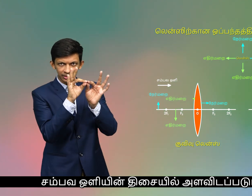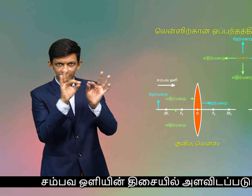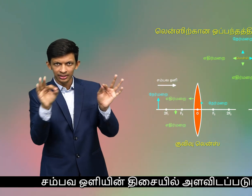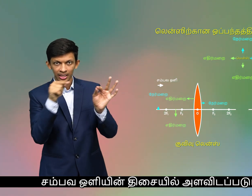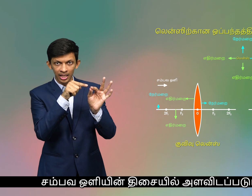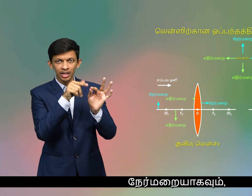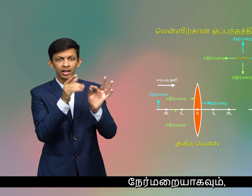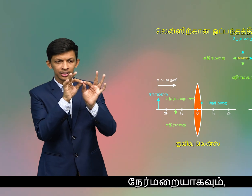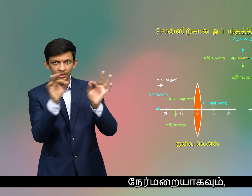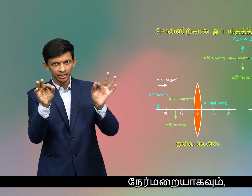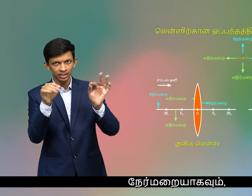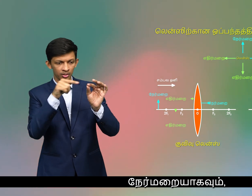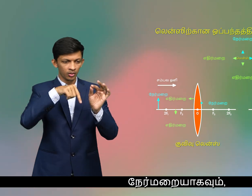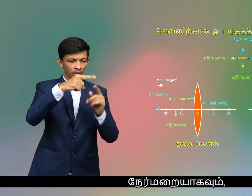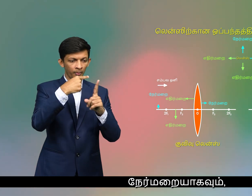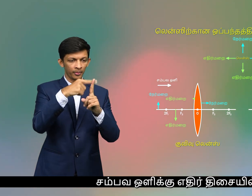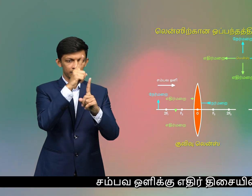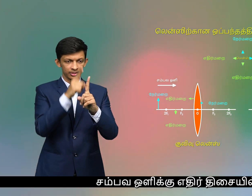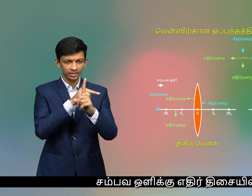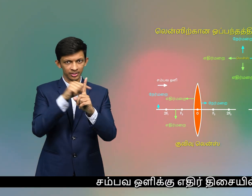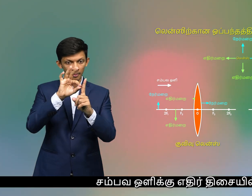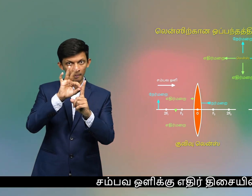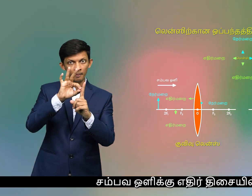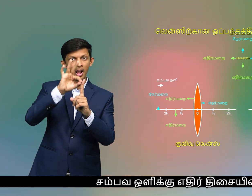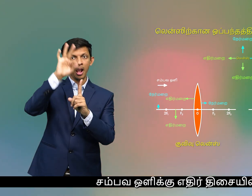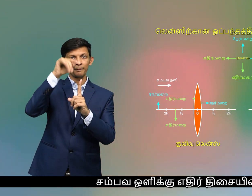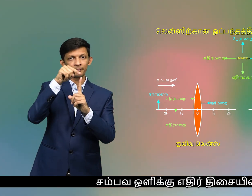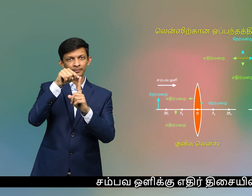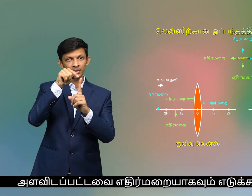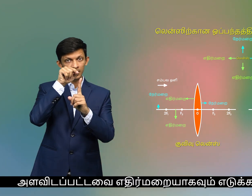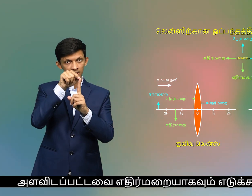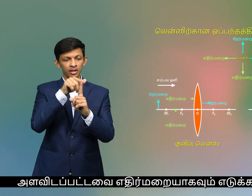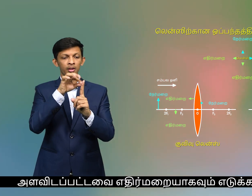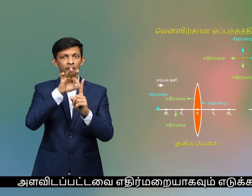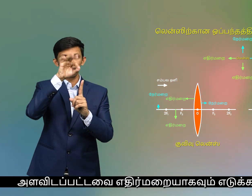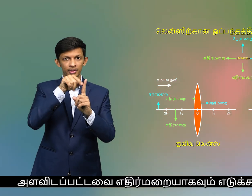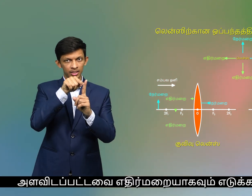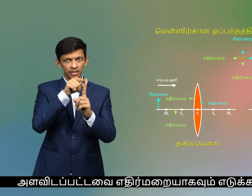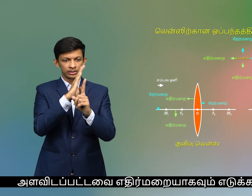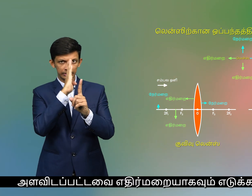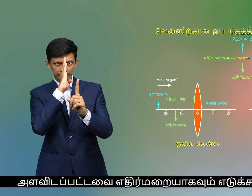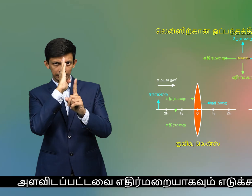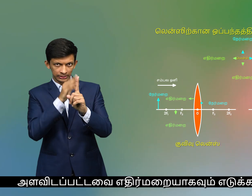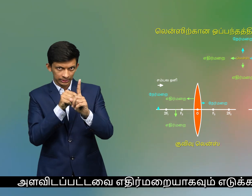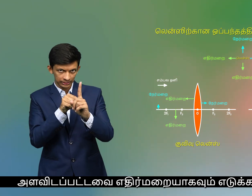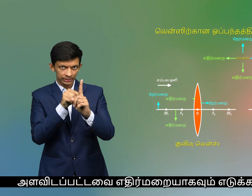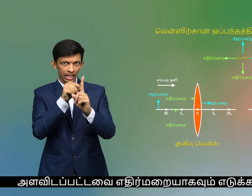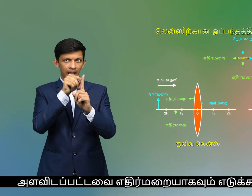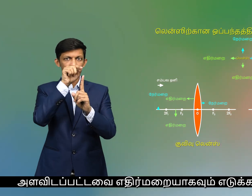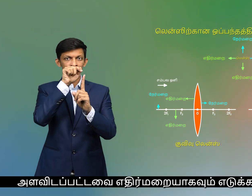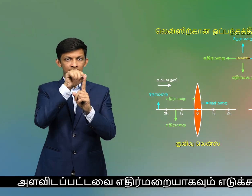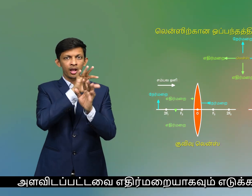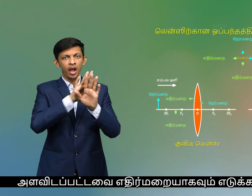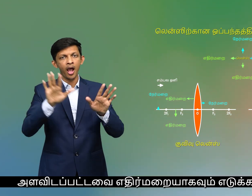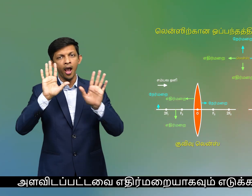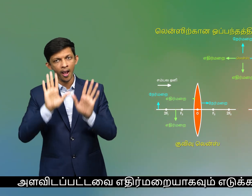அளவிடப்படும் தூரங்கள் நேர்மறையாகவும், நிகழ்வு ஒளிக்கு எதிர் திசையில் அளவிடப்பட்டவை எதிர்மறையாகவும் எடுக்கப்பட